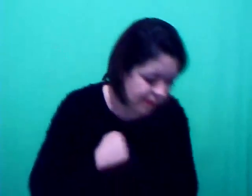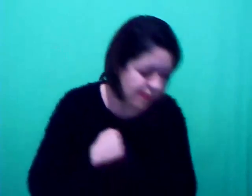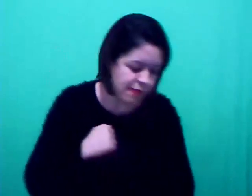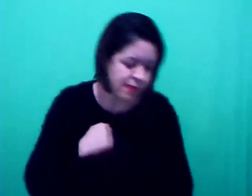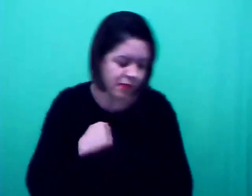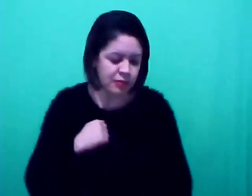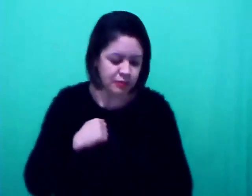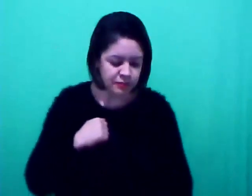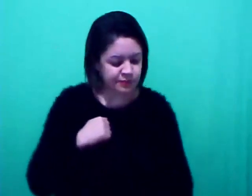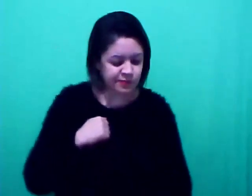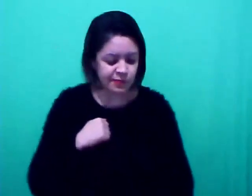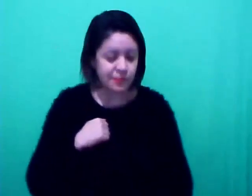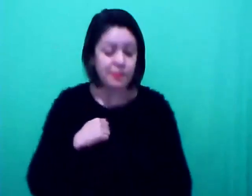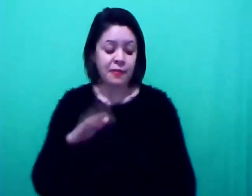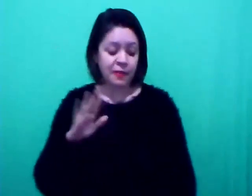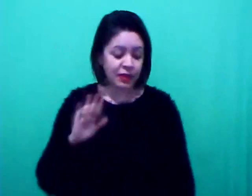Só um pouquinho que eu estou vendo aqui na minha colinha.